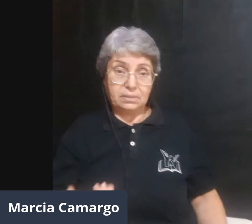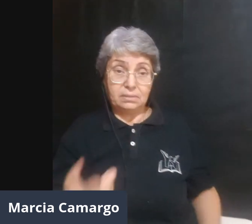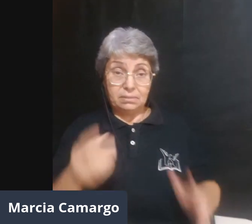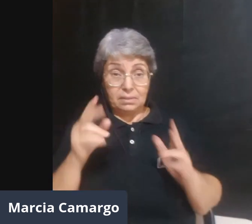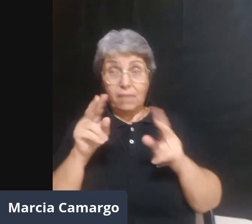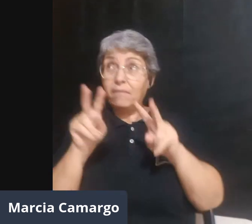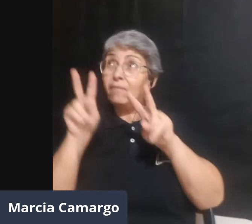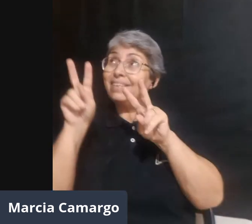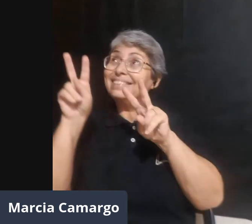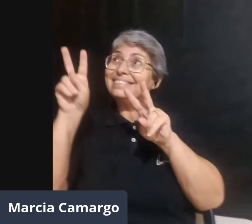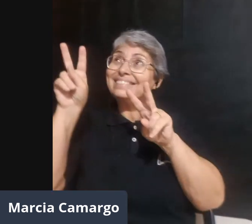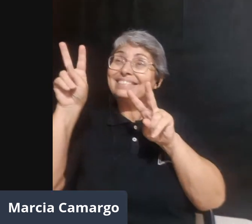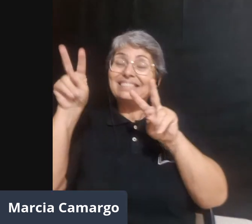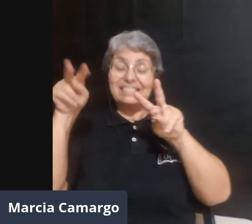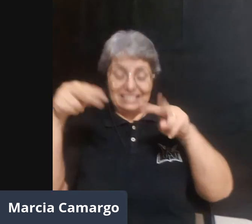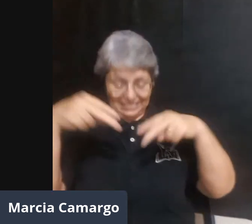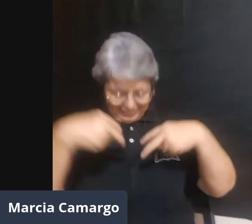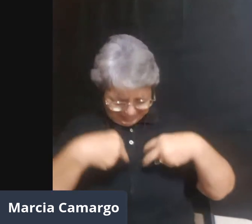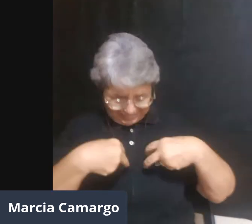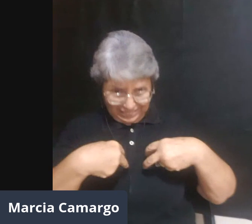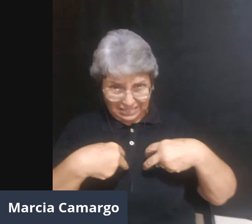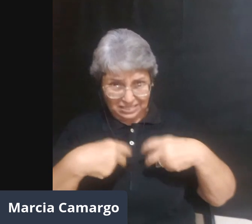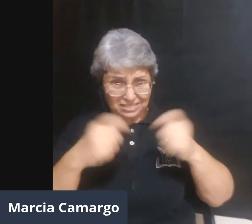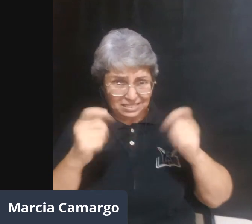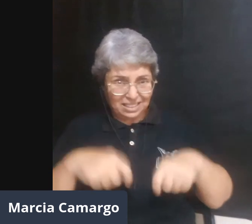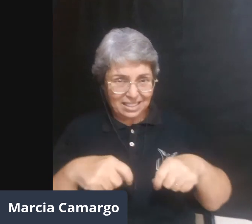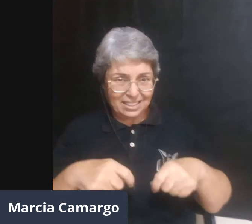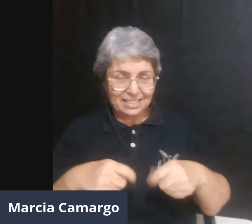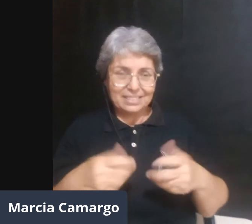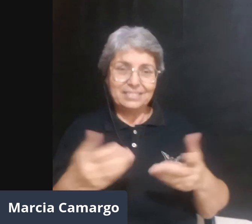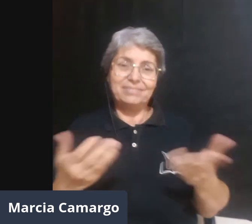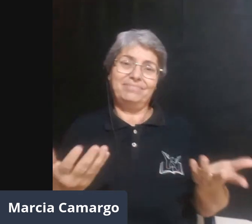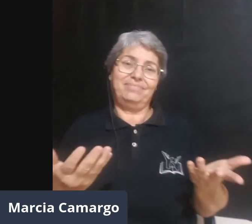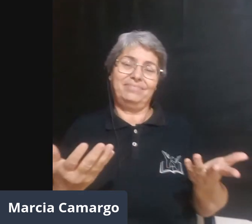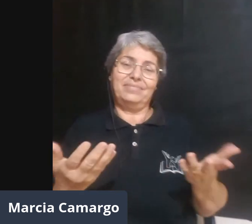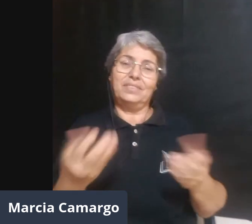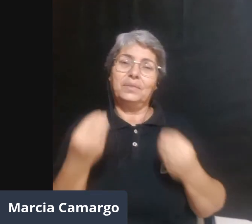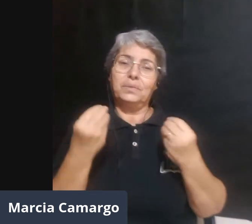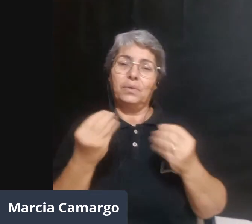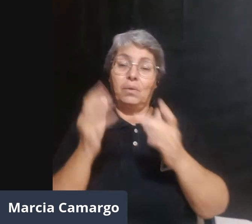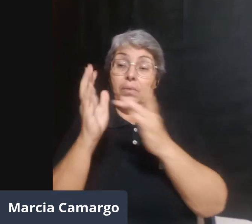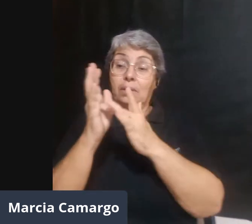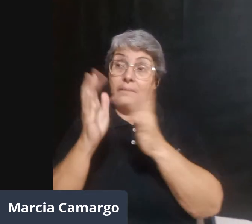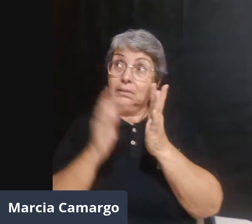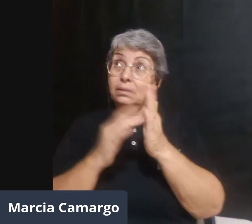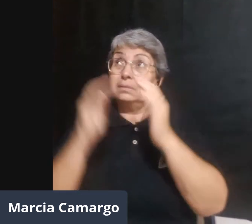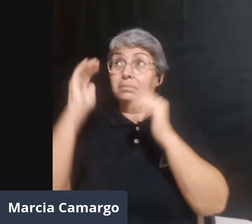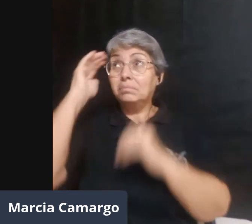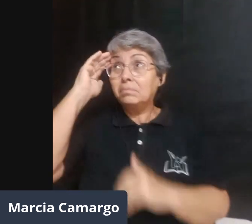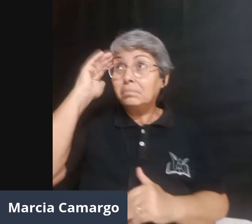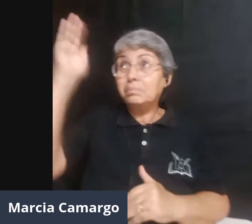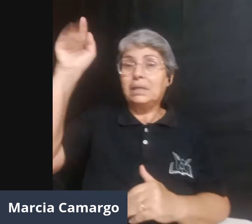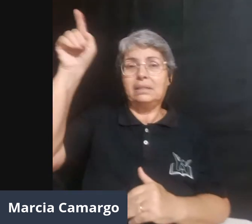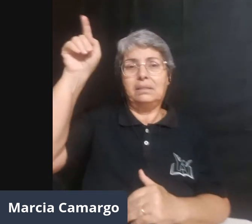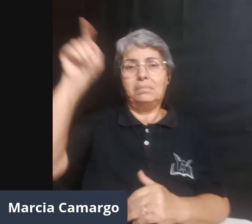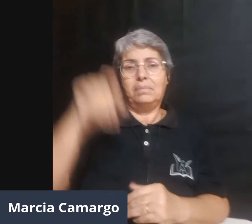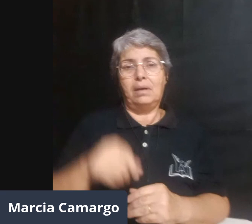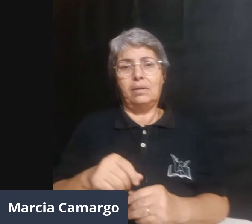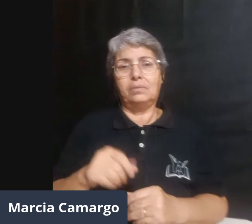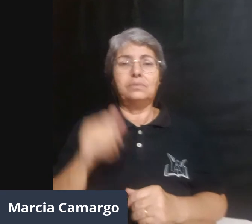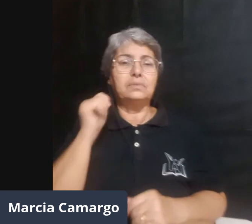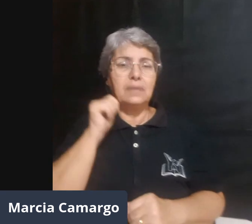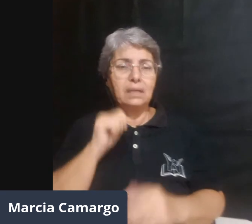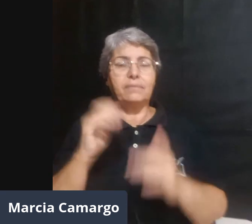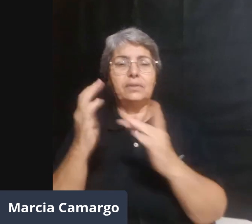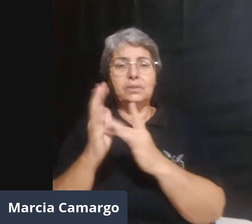nosso coração por Cristo e seu sacrifício provoca o abandono do primeiro amor. Nessa